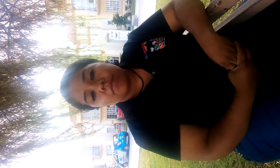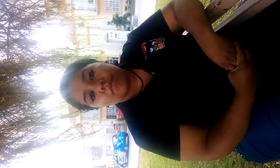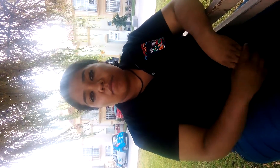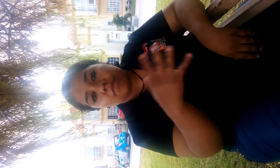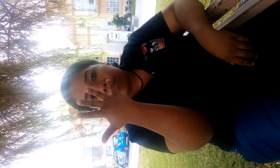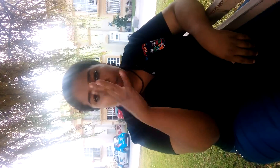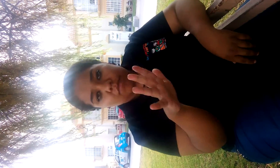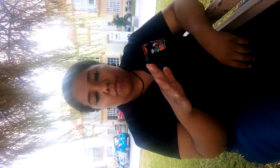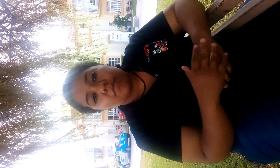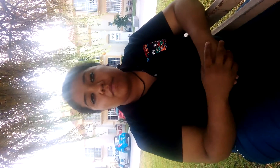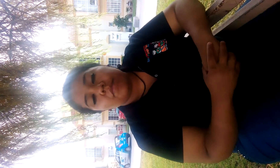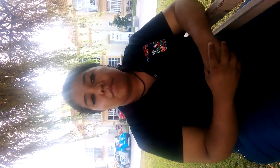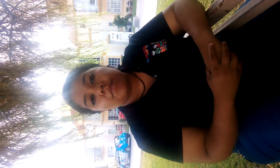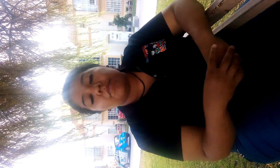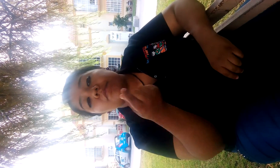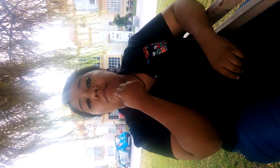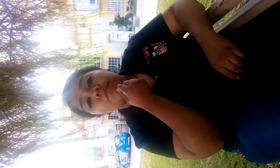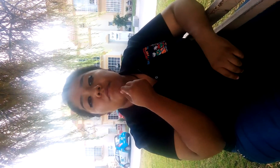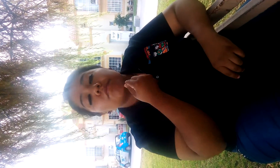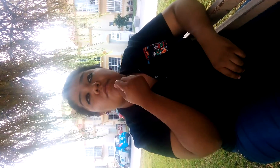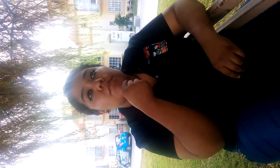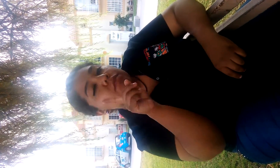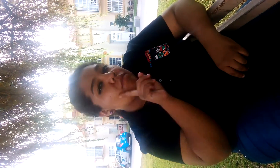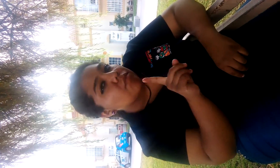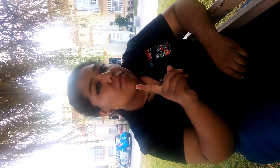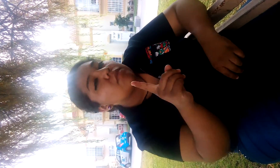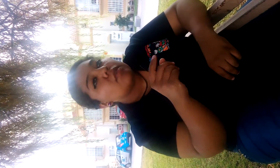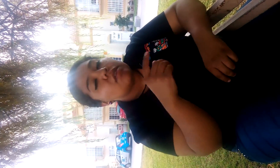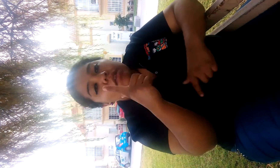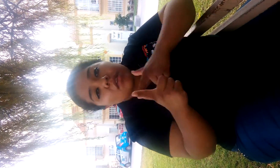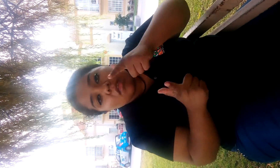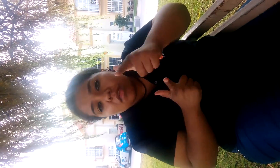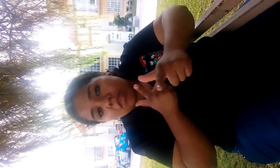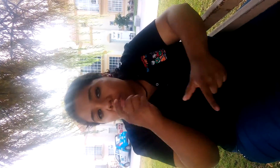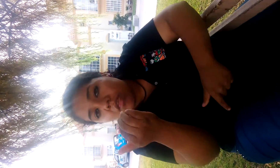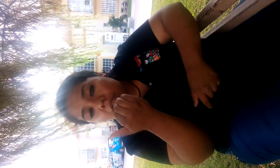10. Los niños desayunan despacio para que no les regañe su mamá.